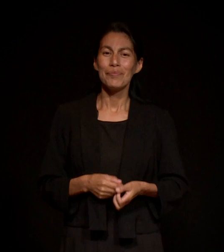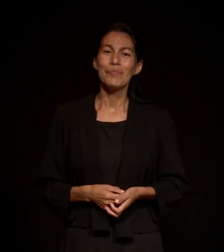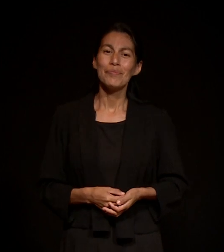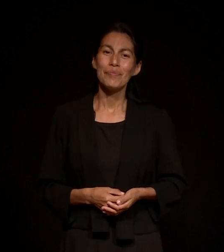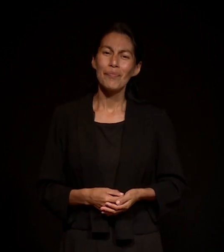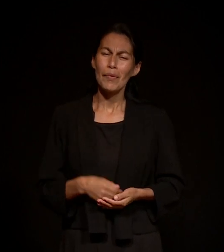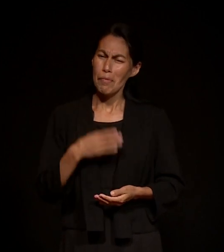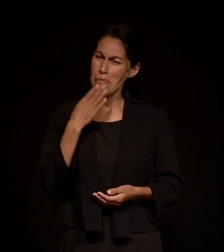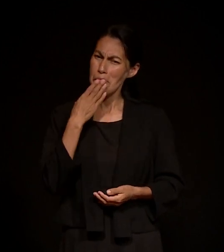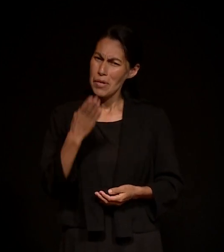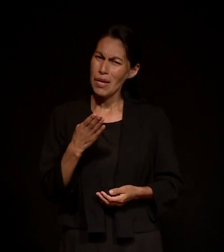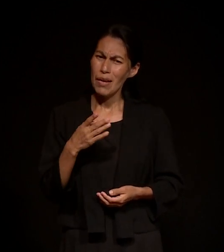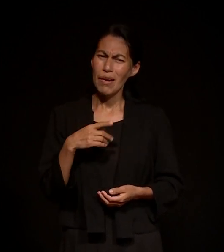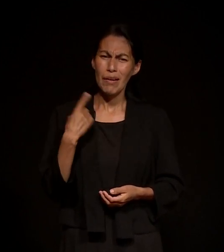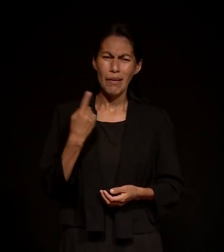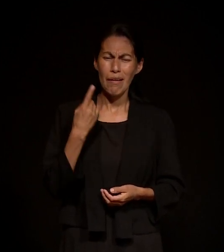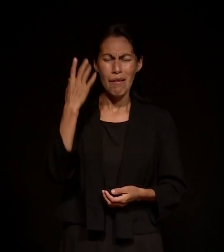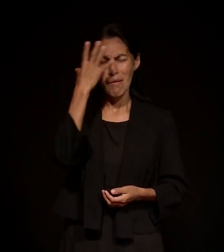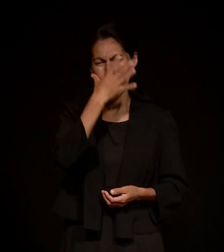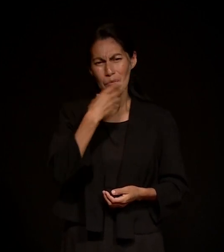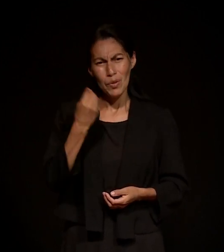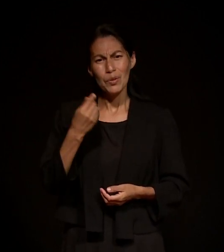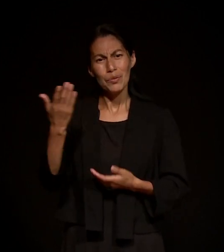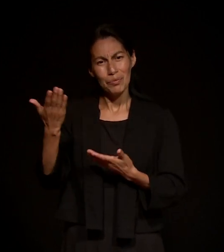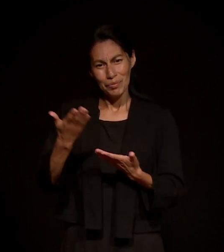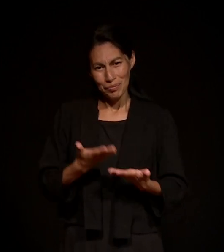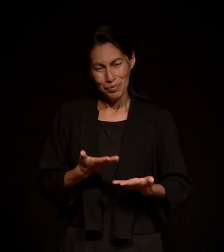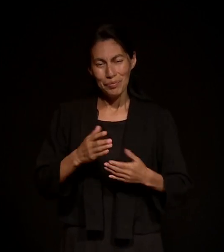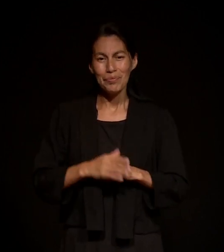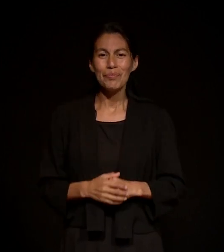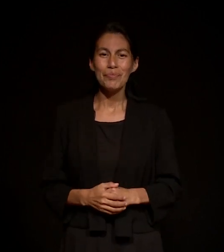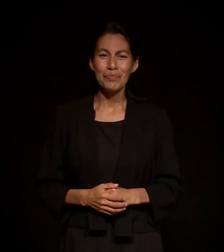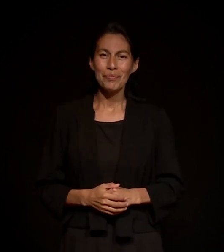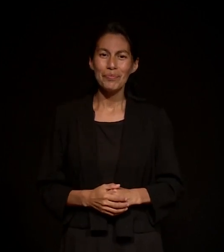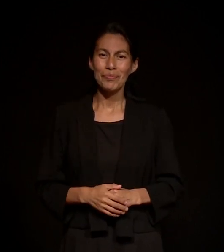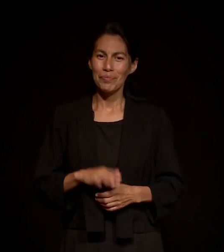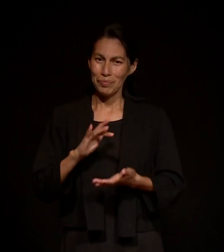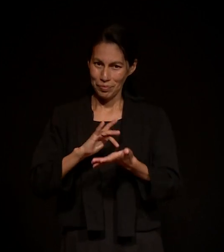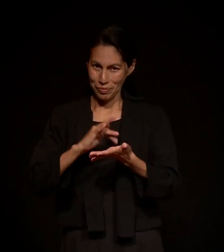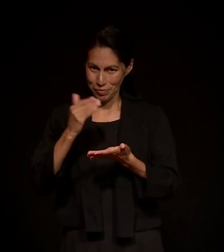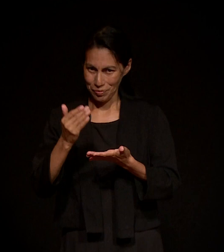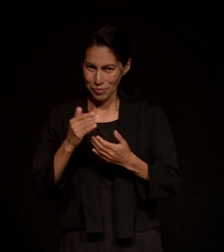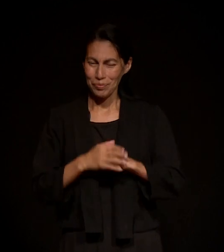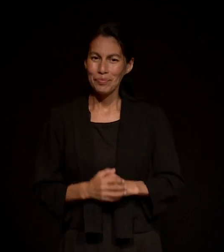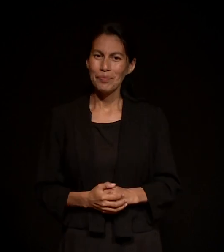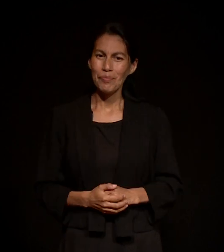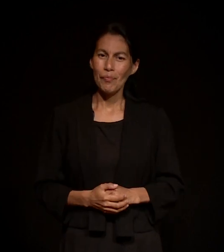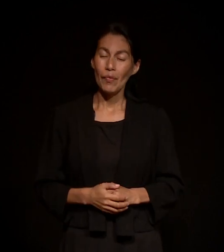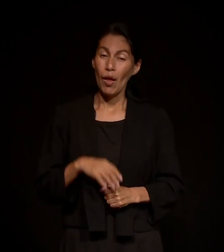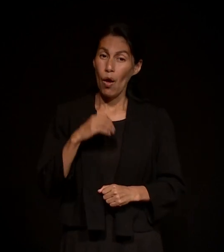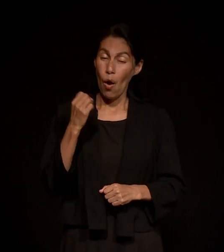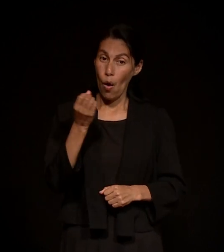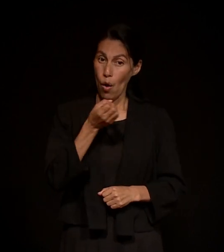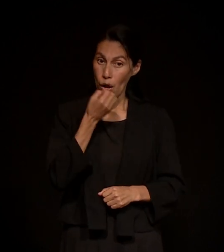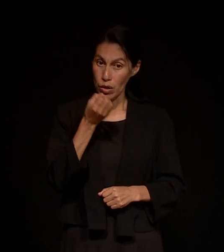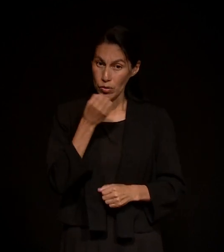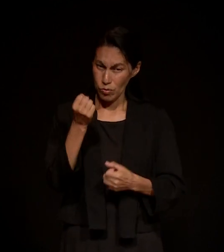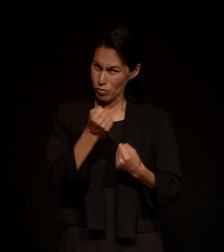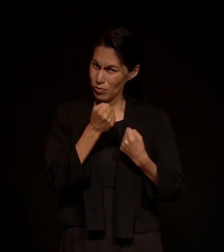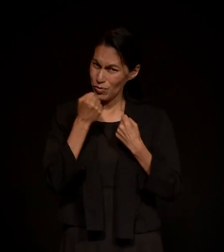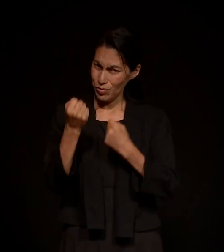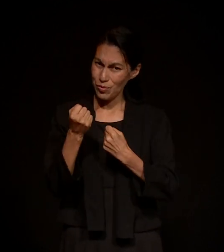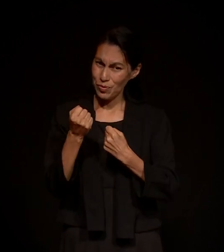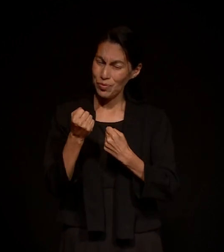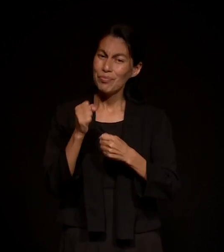Excelente. Fortuna que nos doy en este momento. Gracias. Vamos a platicar sobre el poder de la